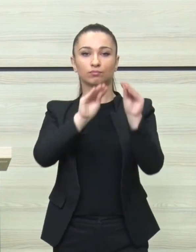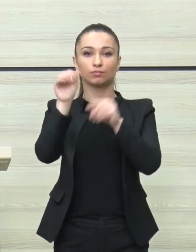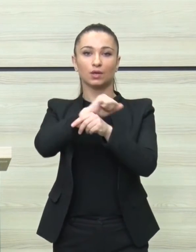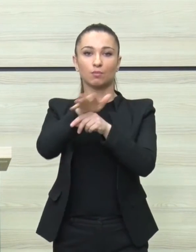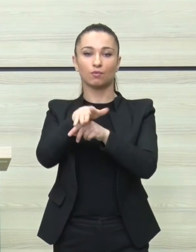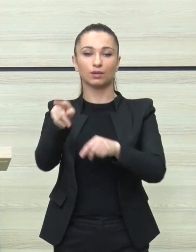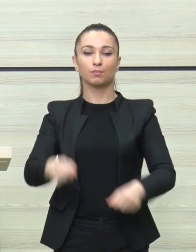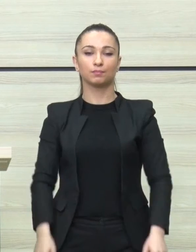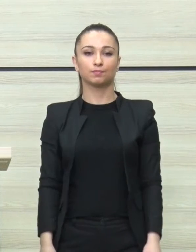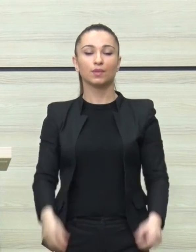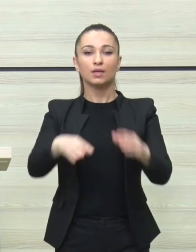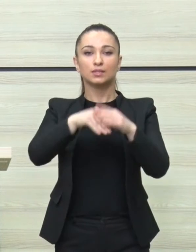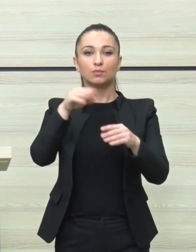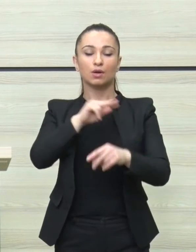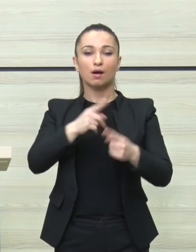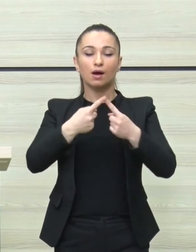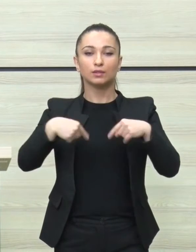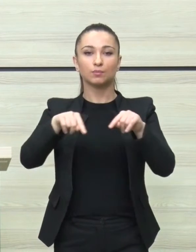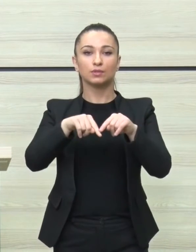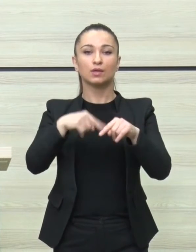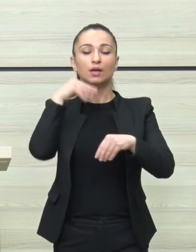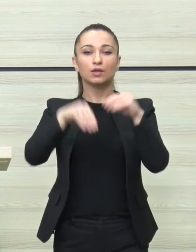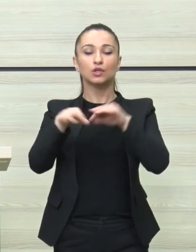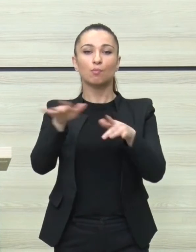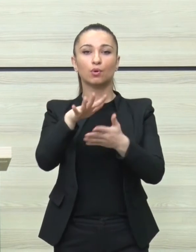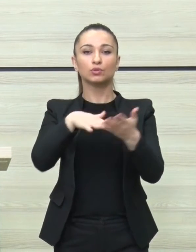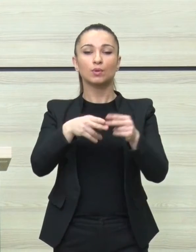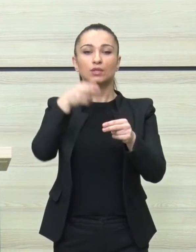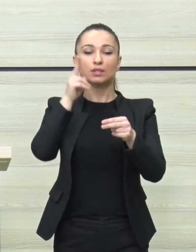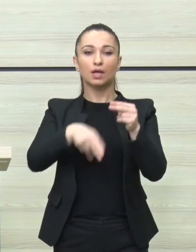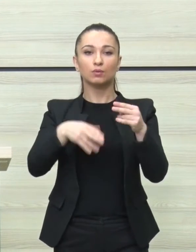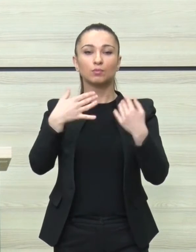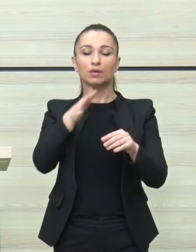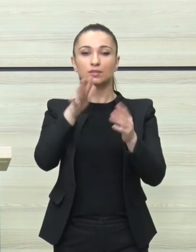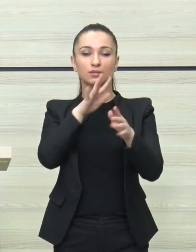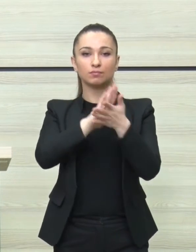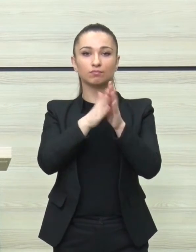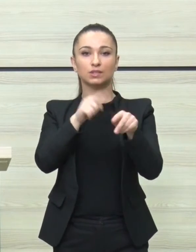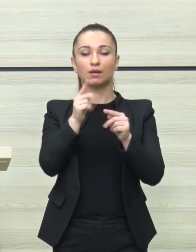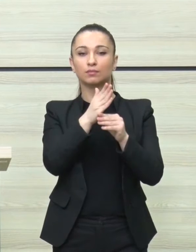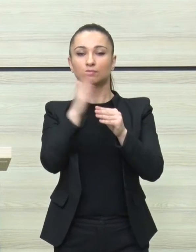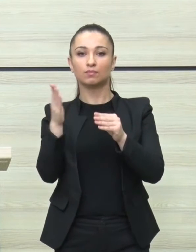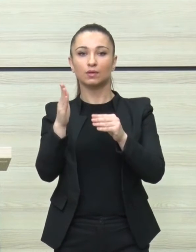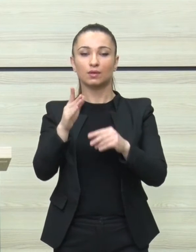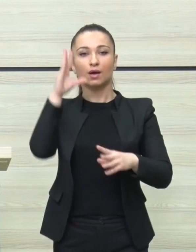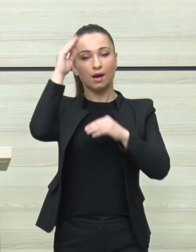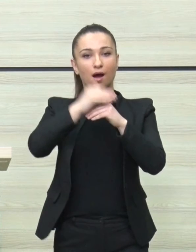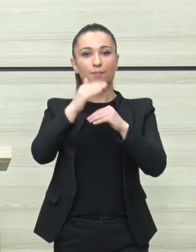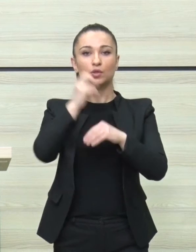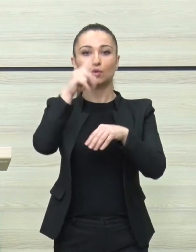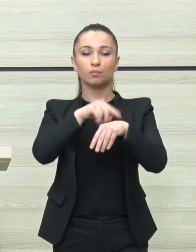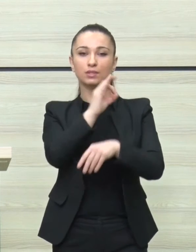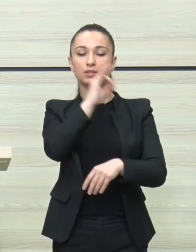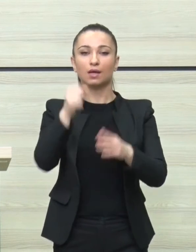გამოქვეყნება. საარჩევნო ადმინისტრაციამ კენჭისყრის პროცესის დასრულებიდან რამდენიმე საათში, კერძოდ ღამის